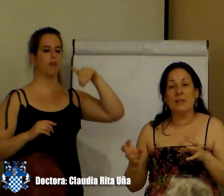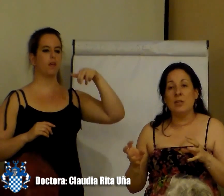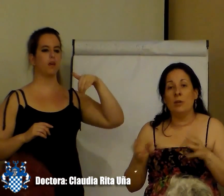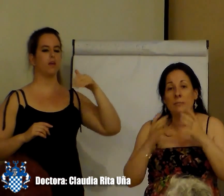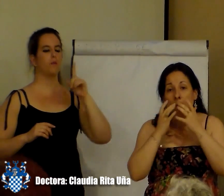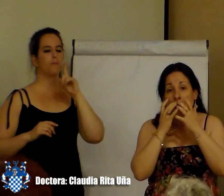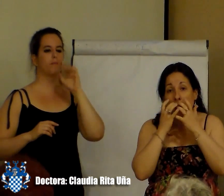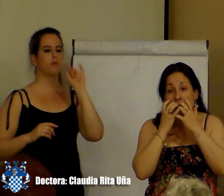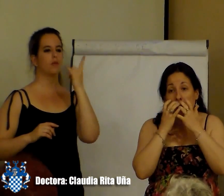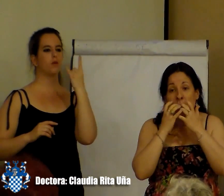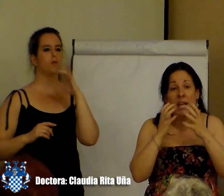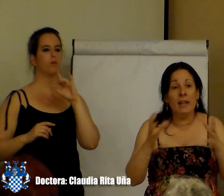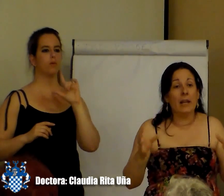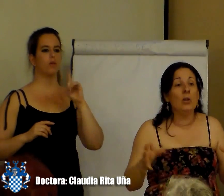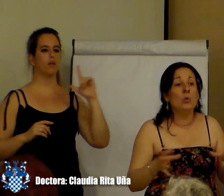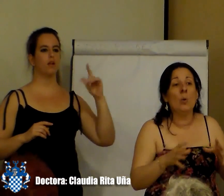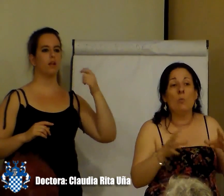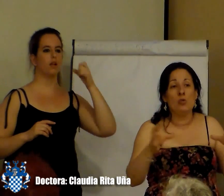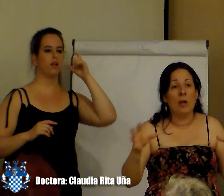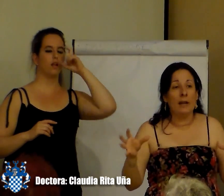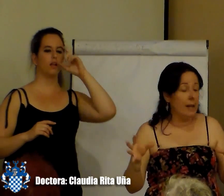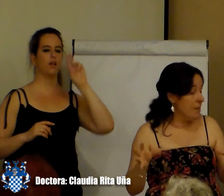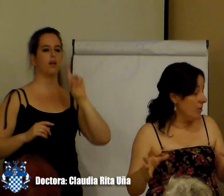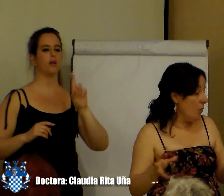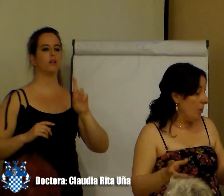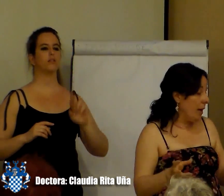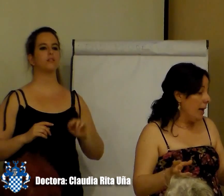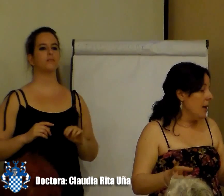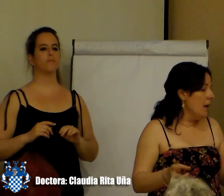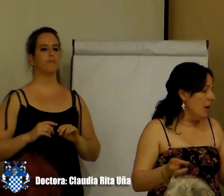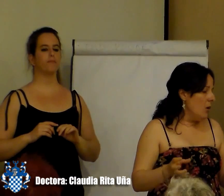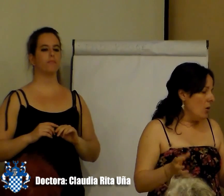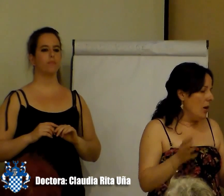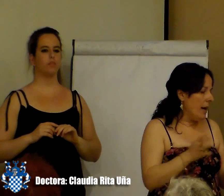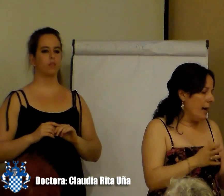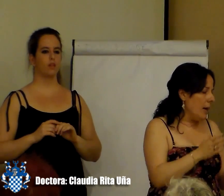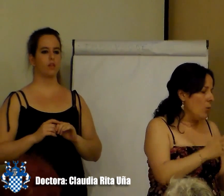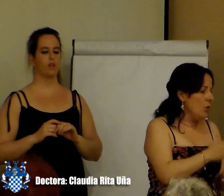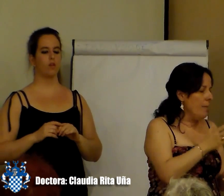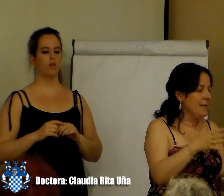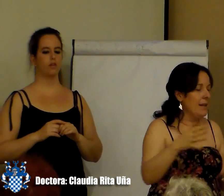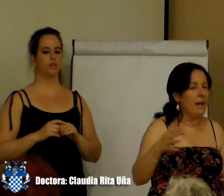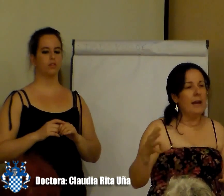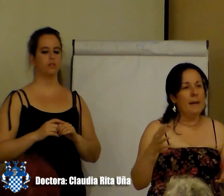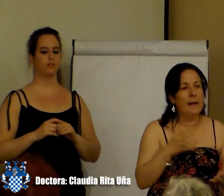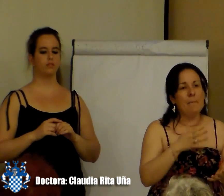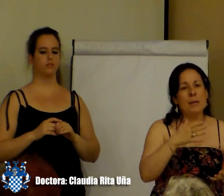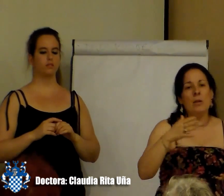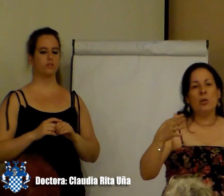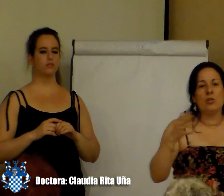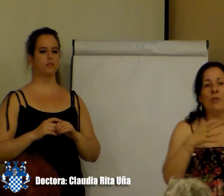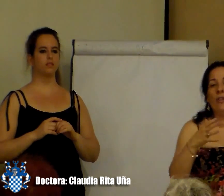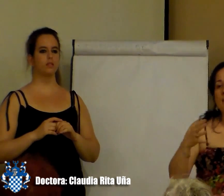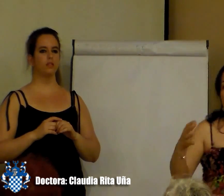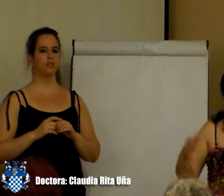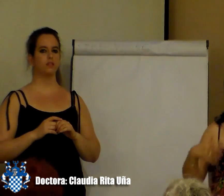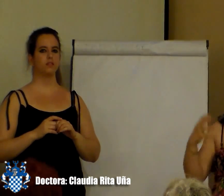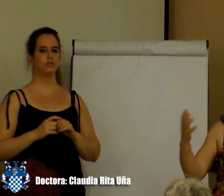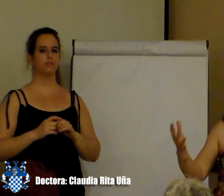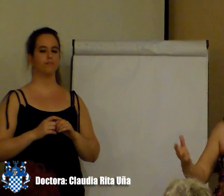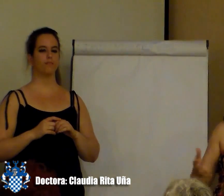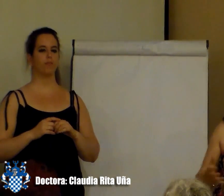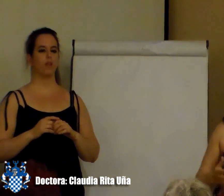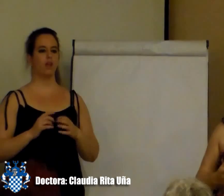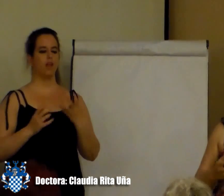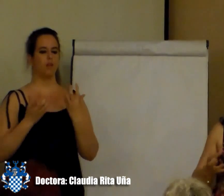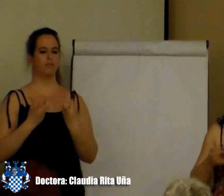una clasificación media disociada que no tuvo mucho acatamiento porque lo acuñó más a periodos o fases